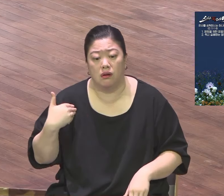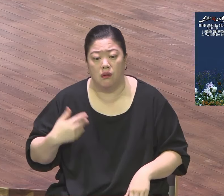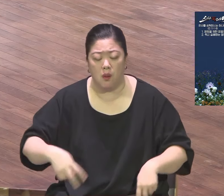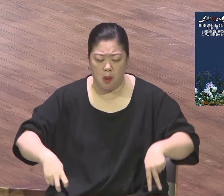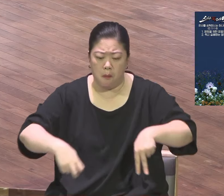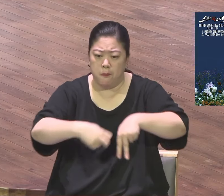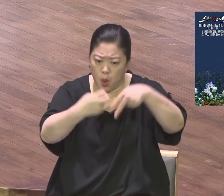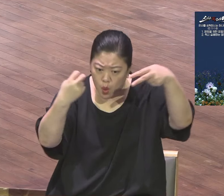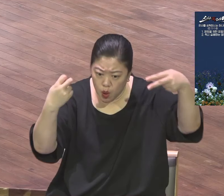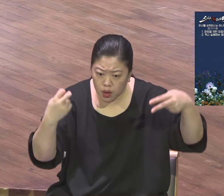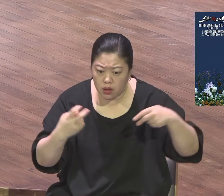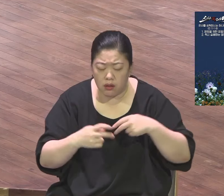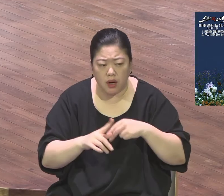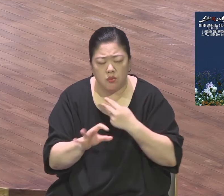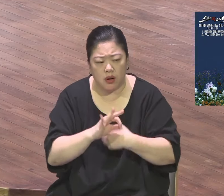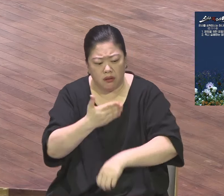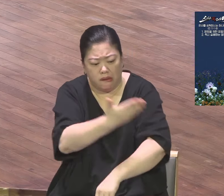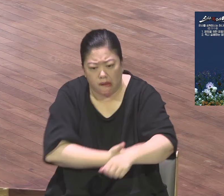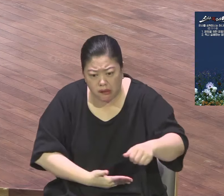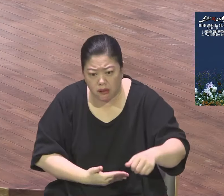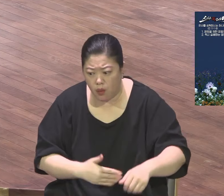아침에